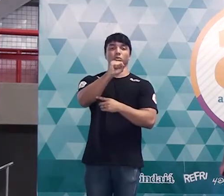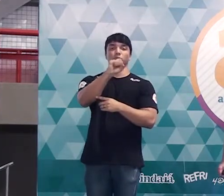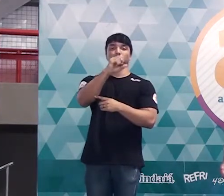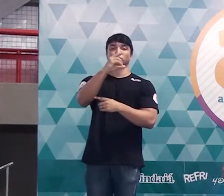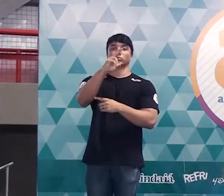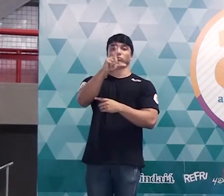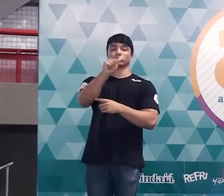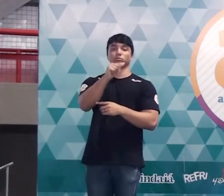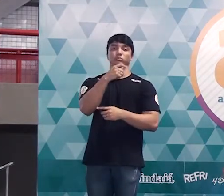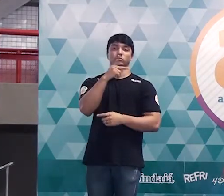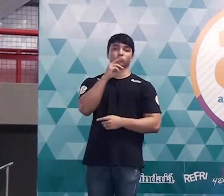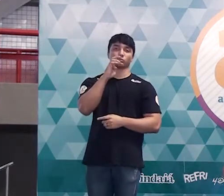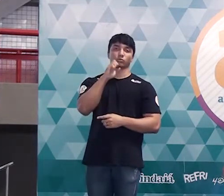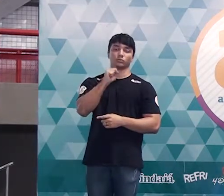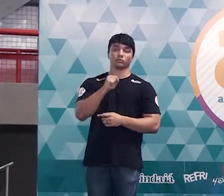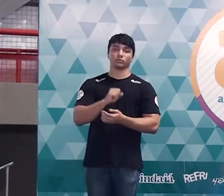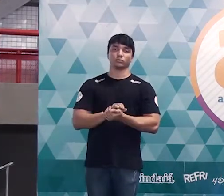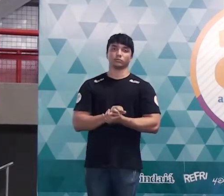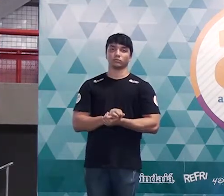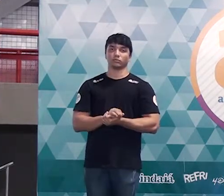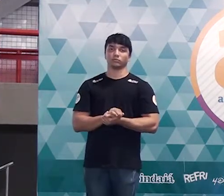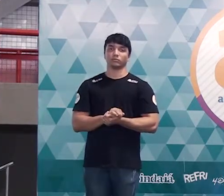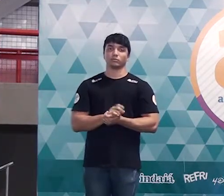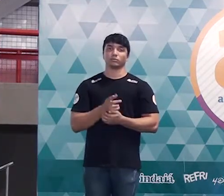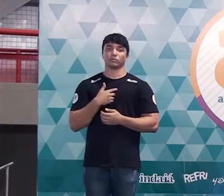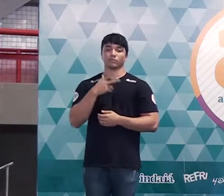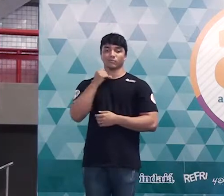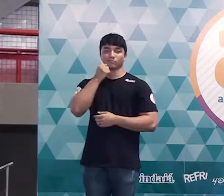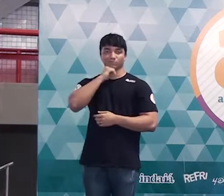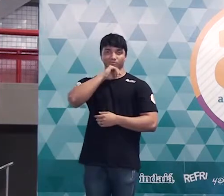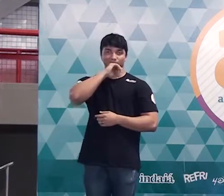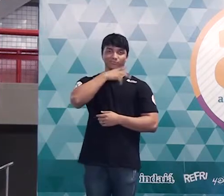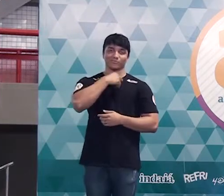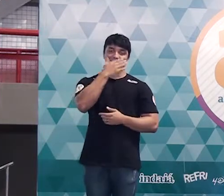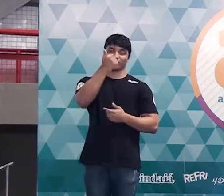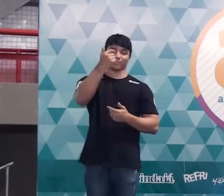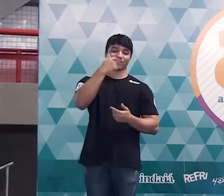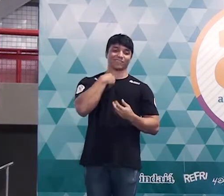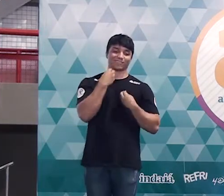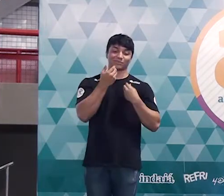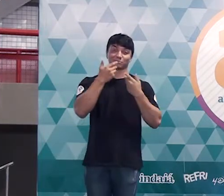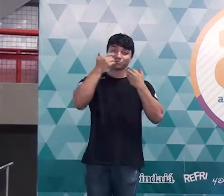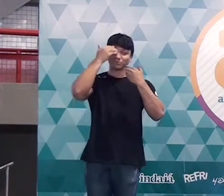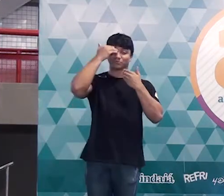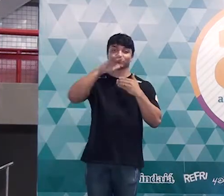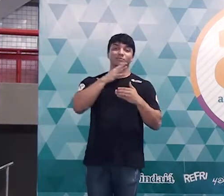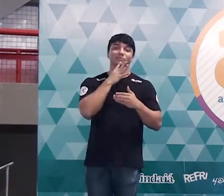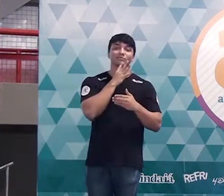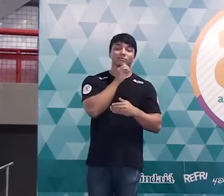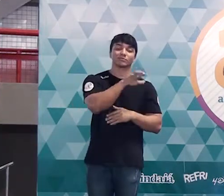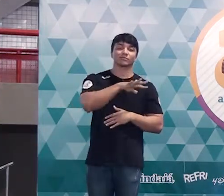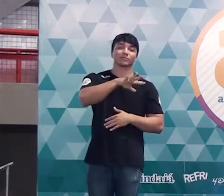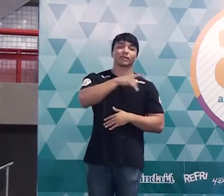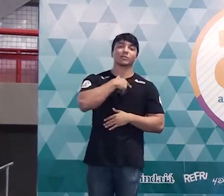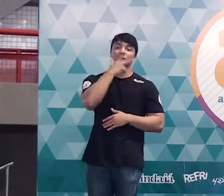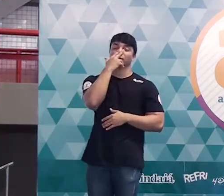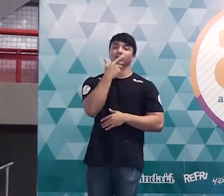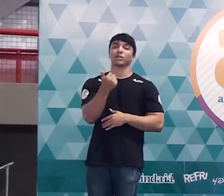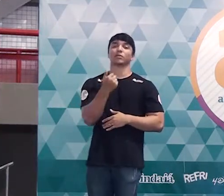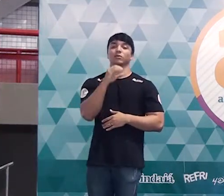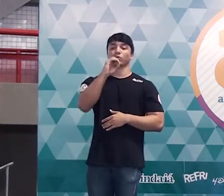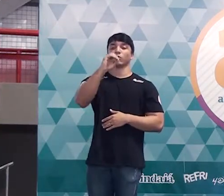na sua cutis. Dentro da sua mãe, seu filho de uma égua, né? Ela não sabe nem o que é. Ele está falando uma linguagem,